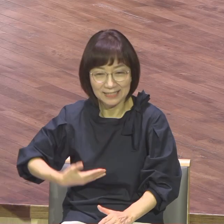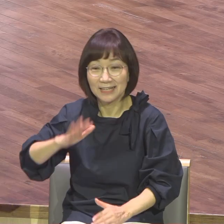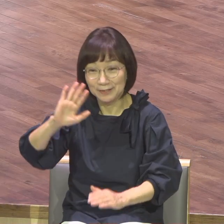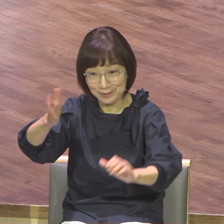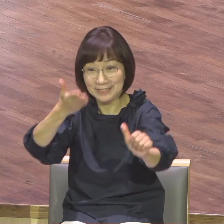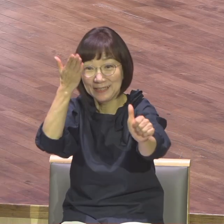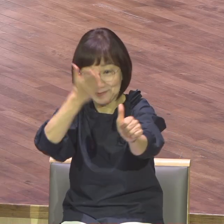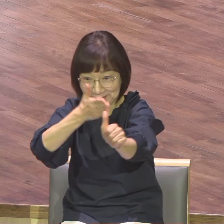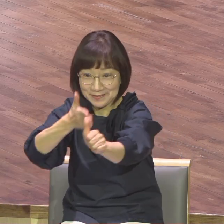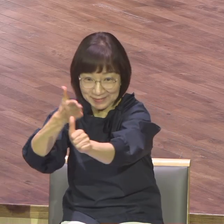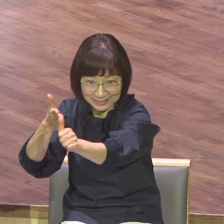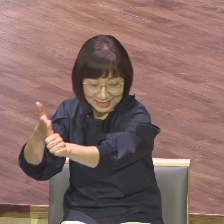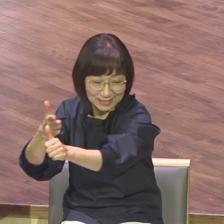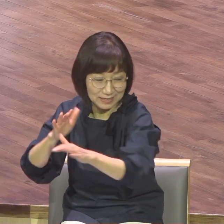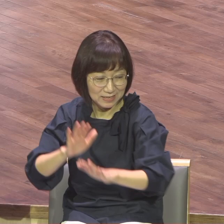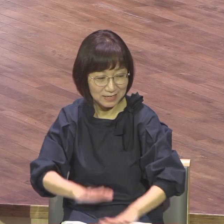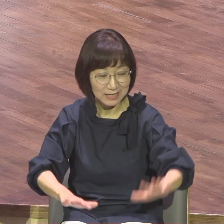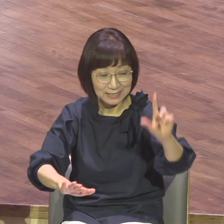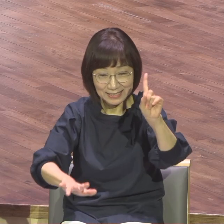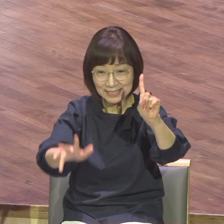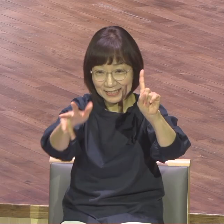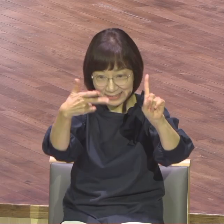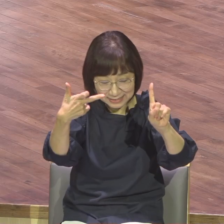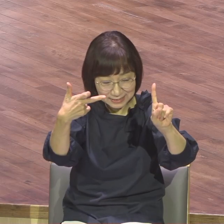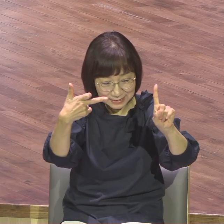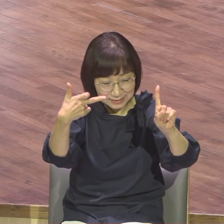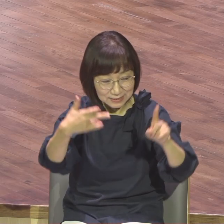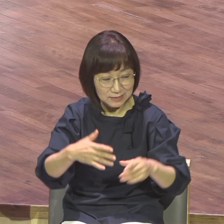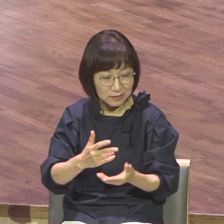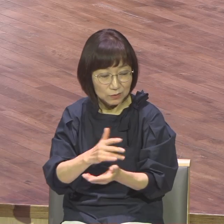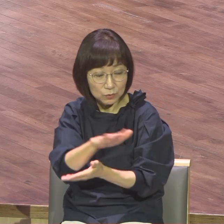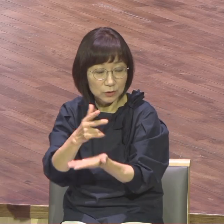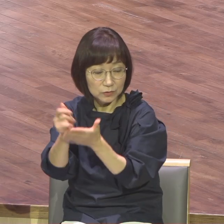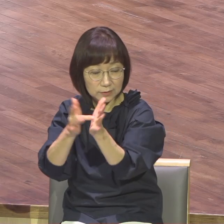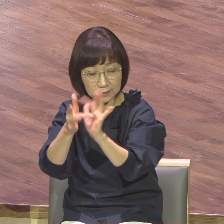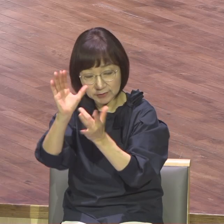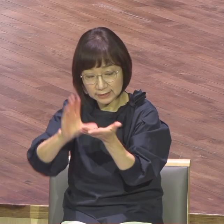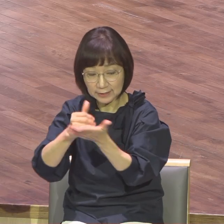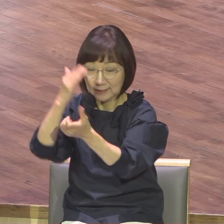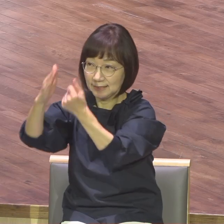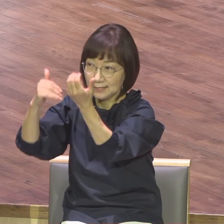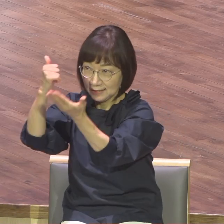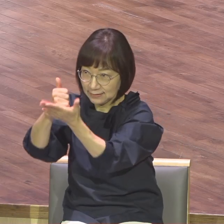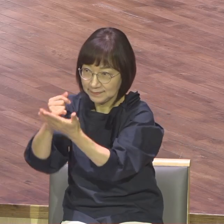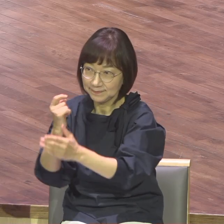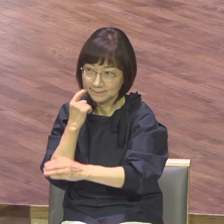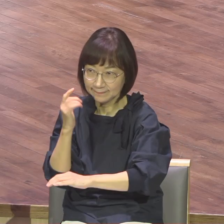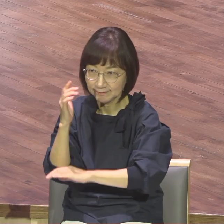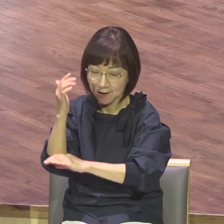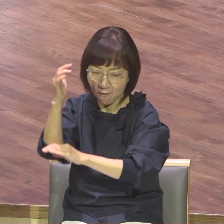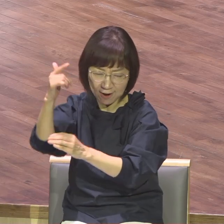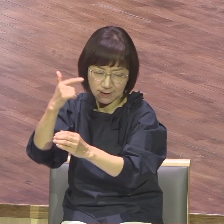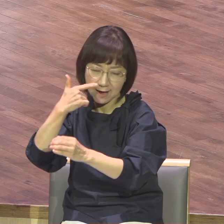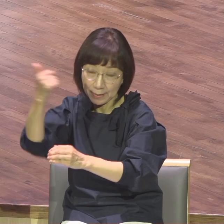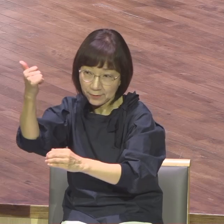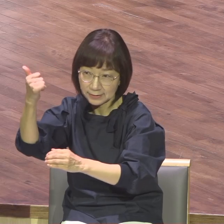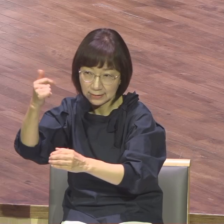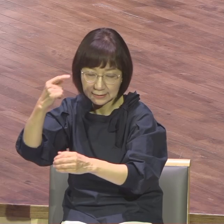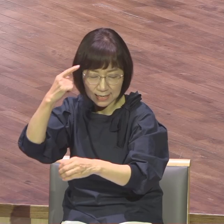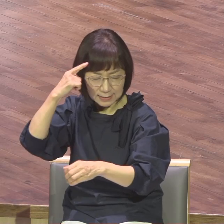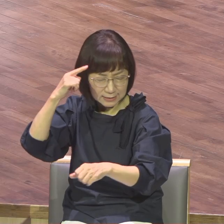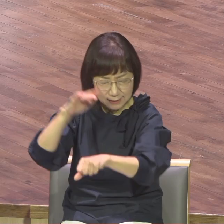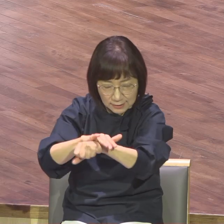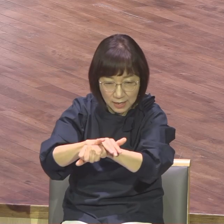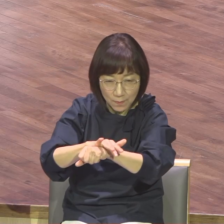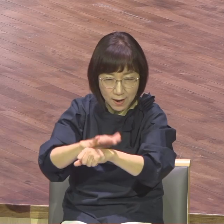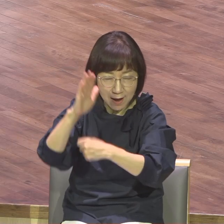17절 봅니다. 우리 주 예수 그리스도의 하나님 영광의 아버지께서 지혜와 계시의 영을